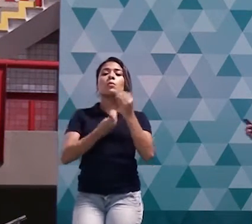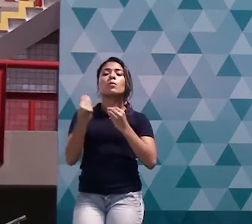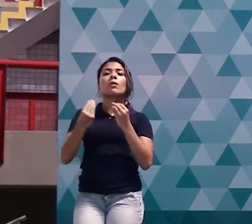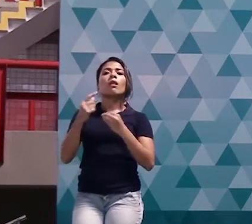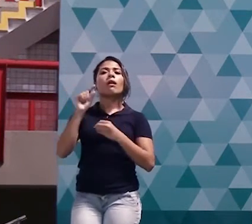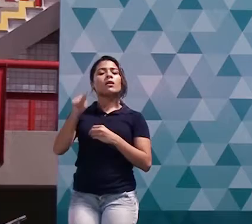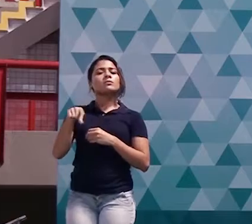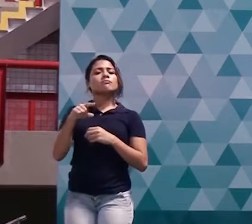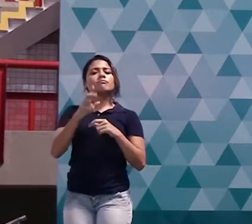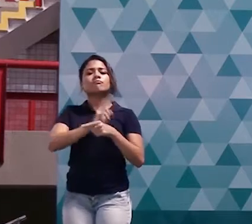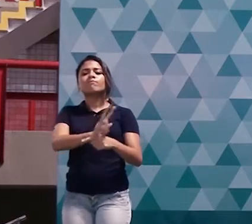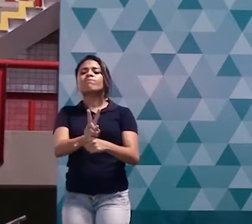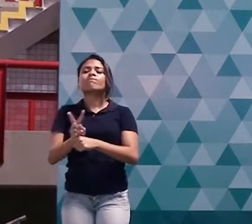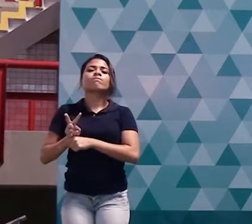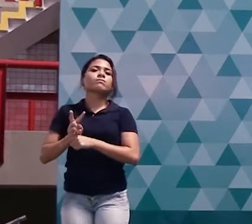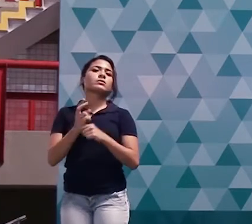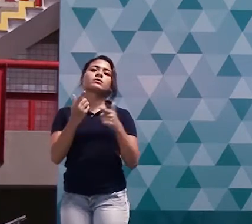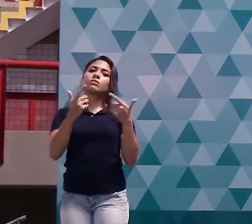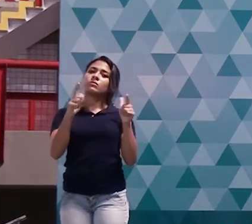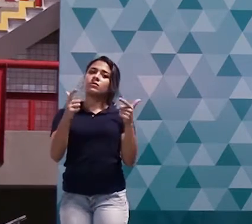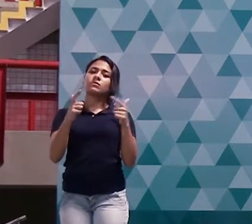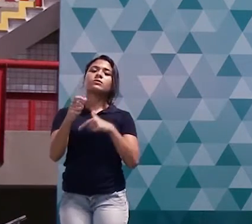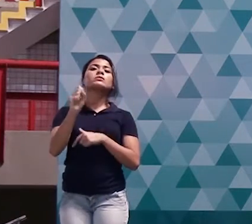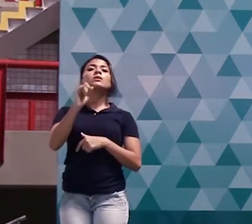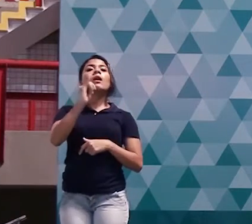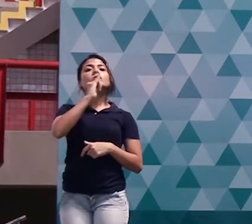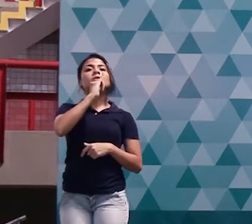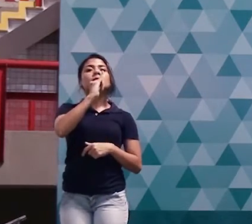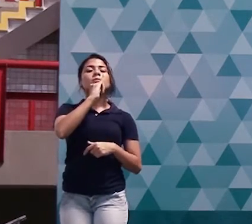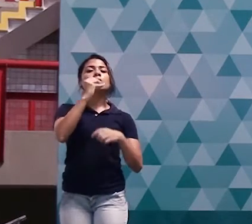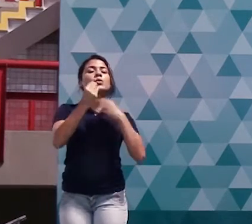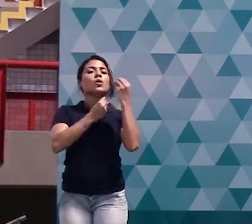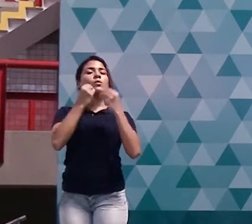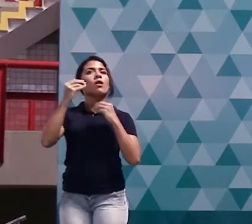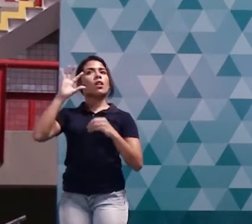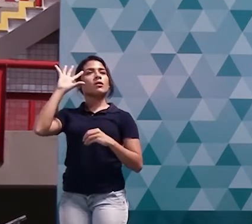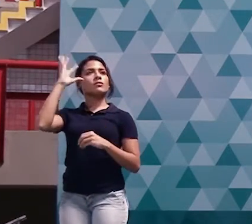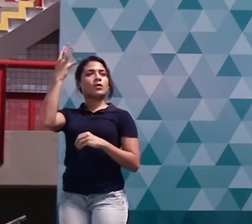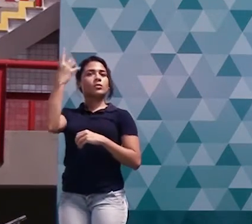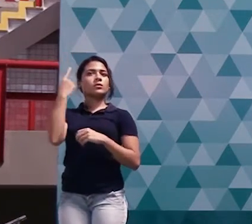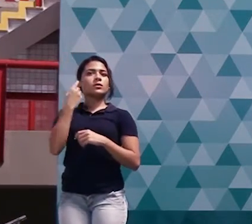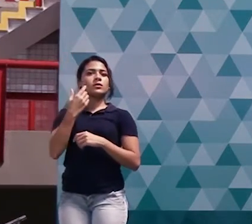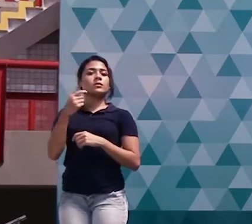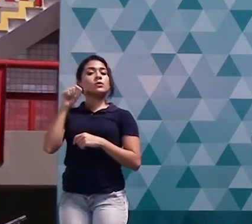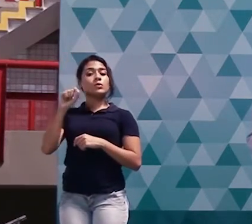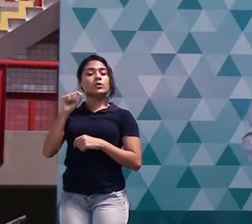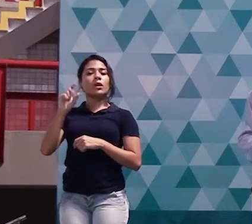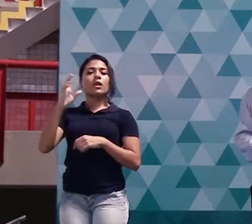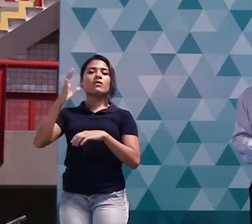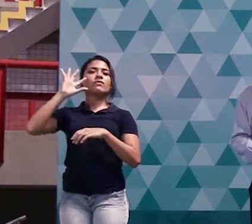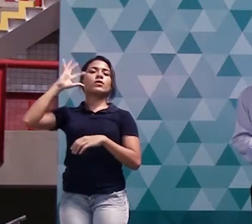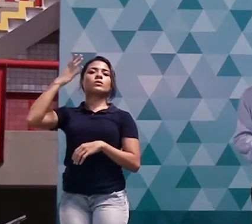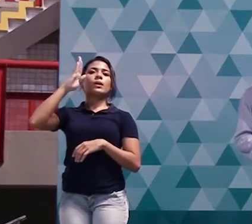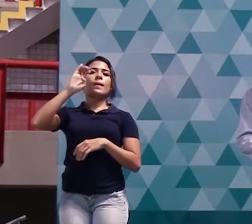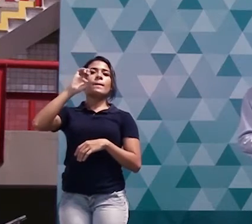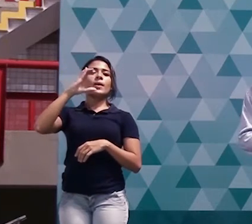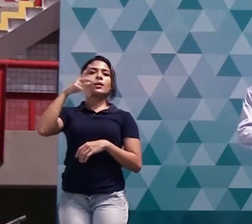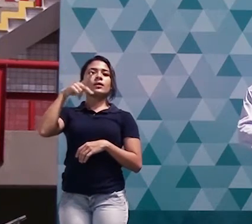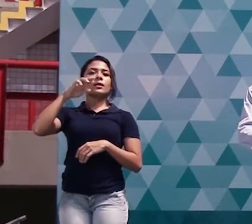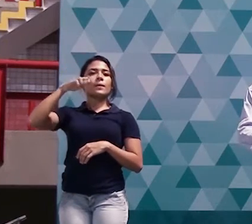era insuficiente. Se você pegar, por exemplo, uma revolta que nós tivemos aqui, que foi a revolta de Beckman, no Maranhão,